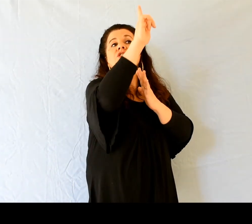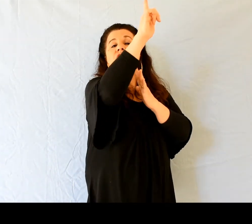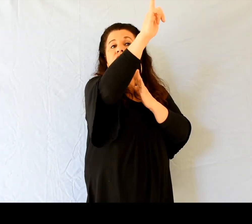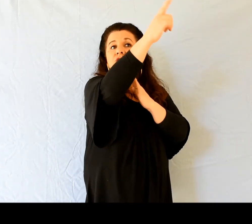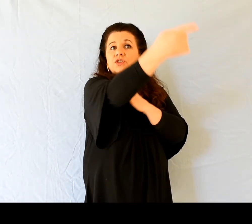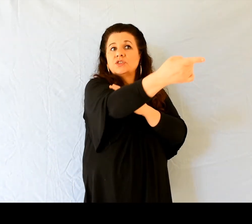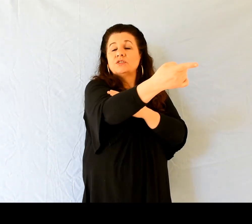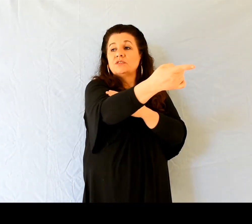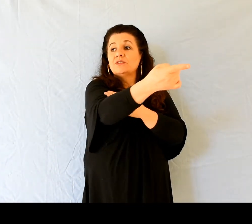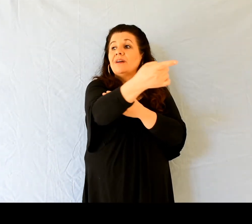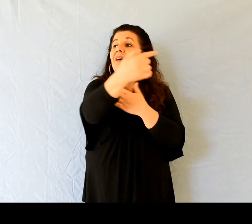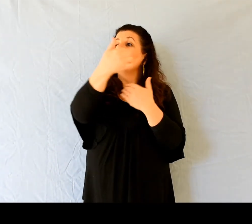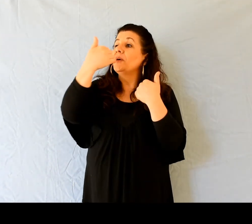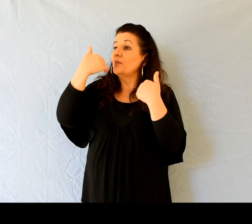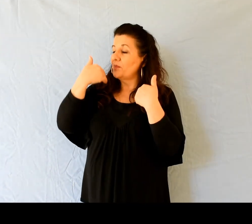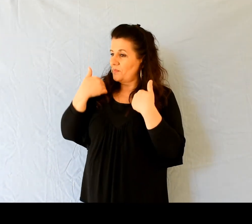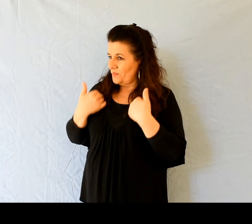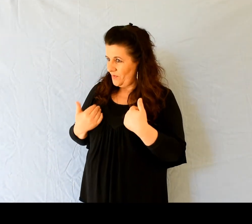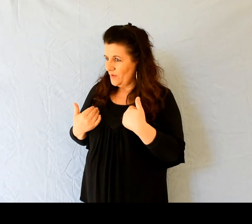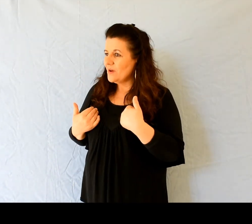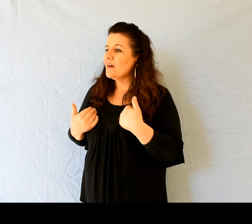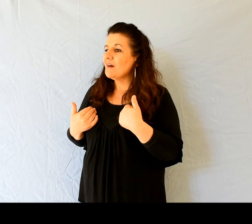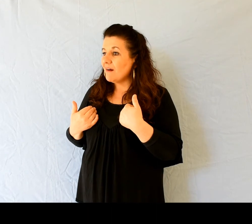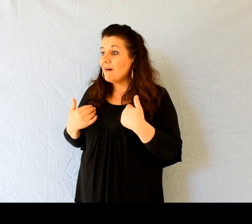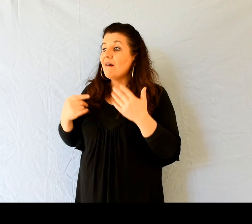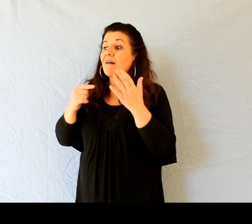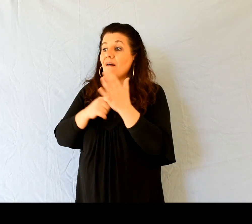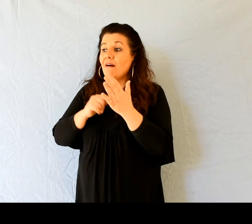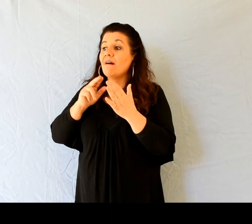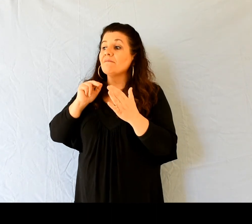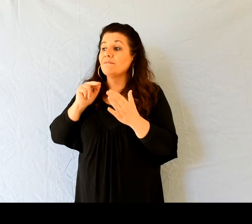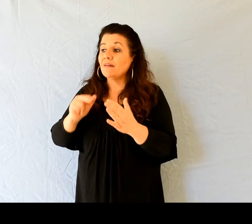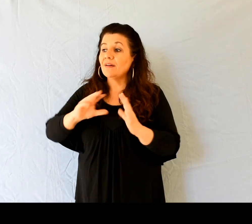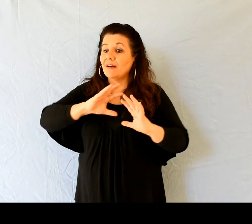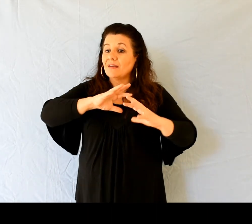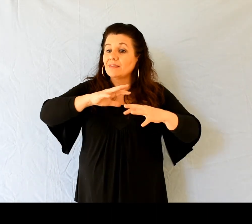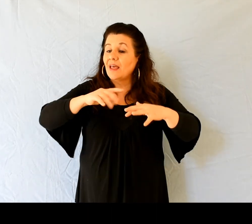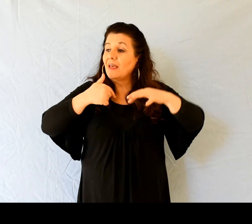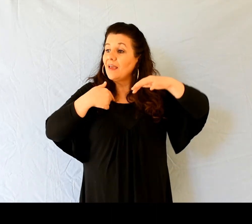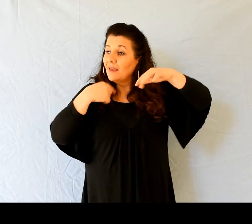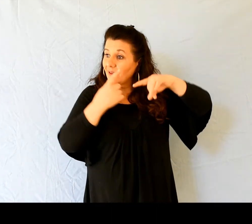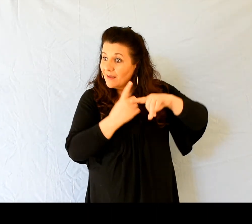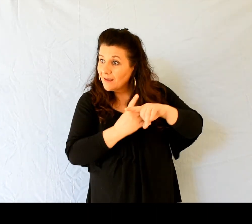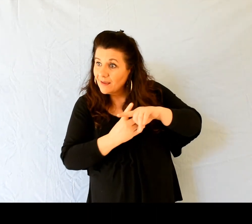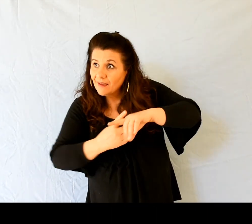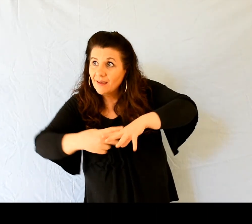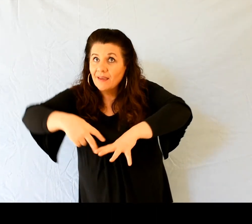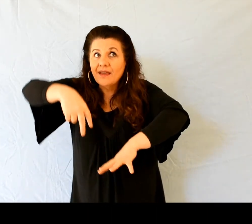Et moi, quand j'aurai été élevé de terre, j'attirerai à moi tous les hommes.